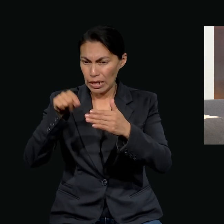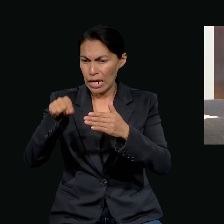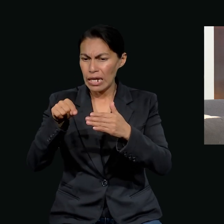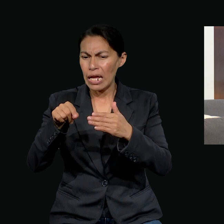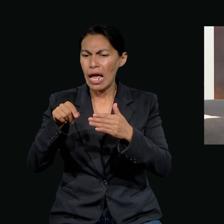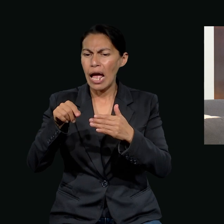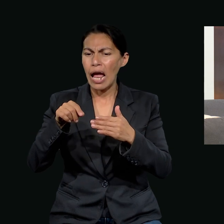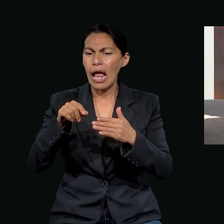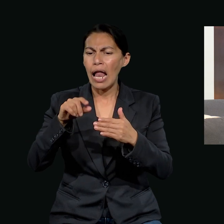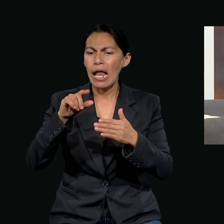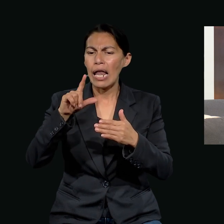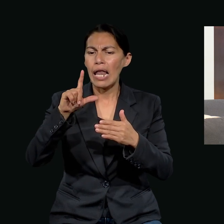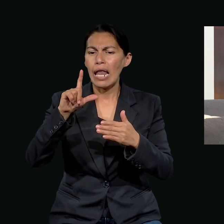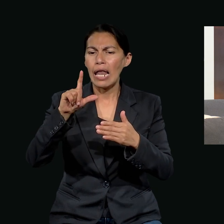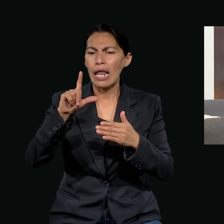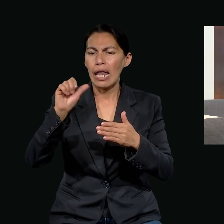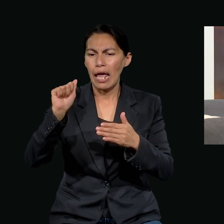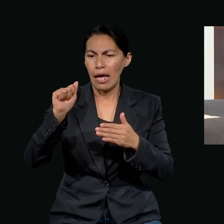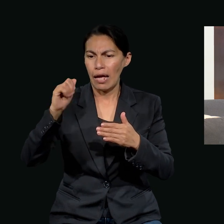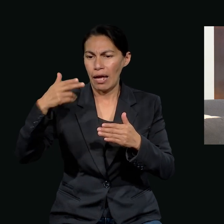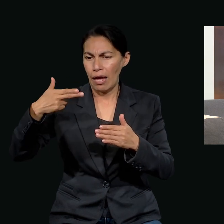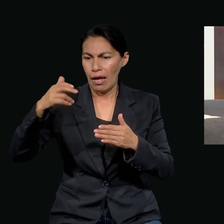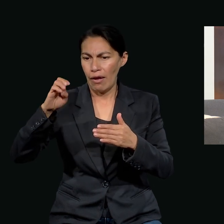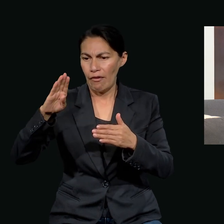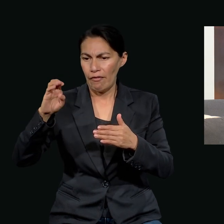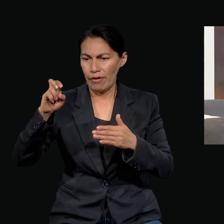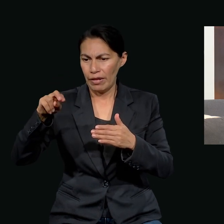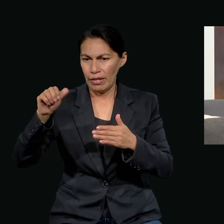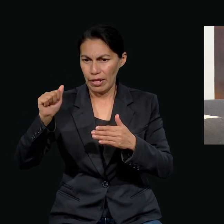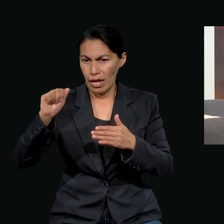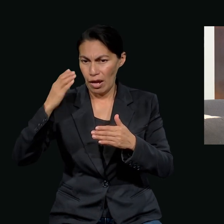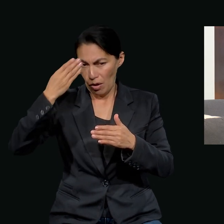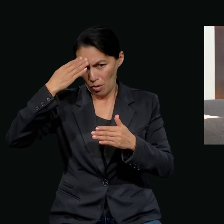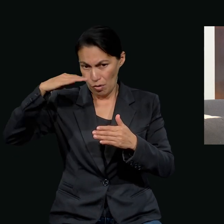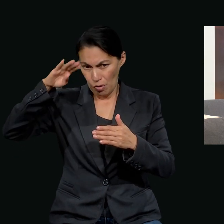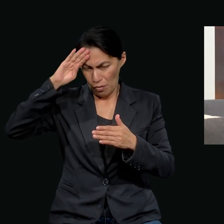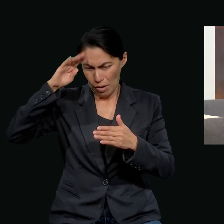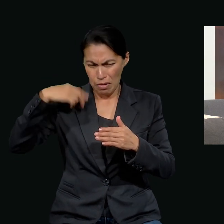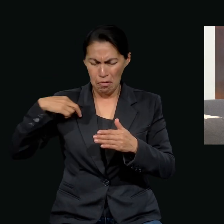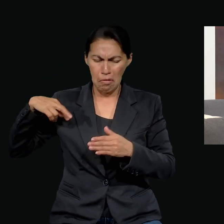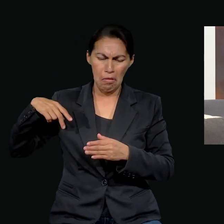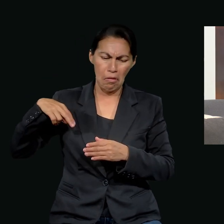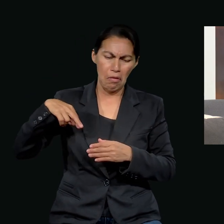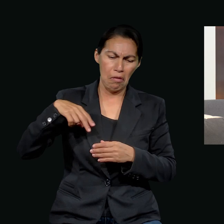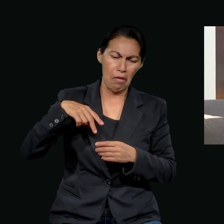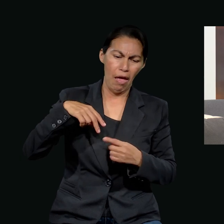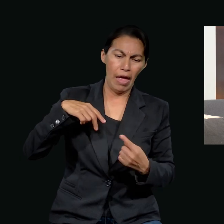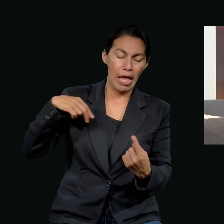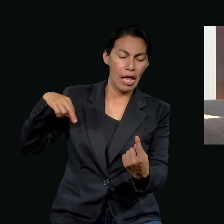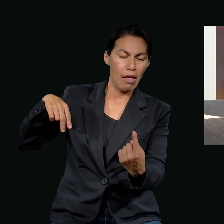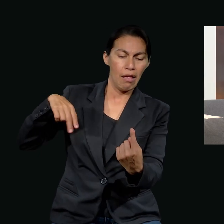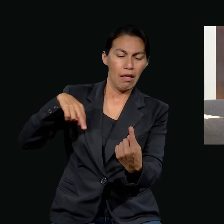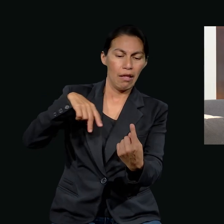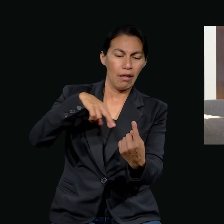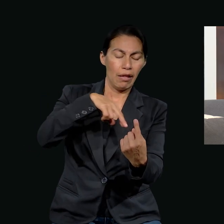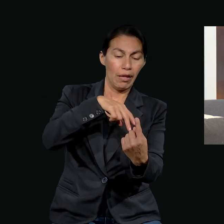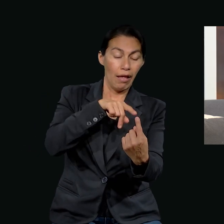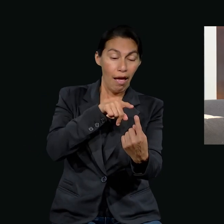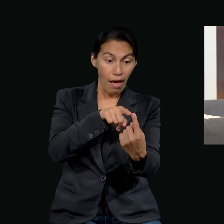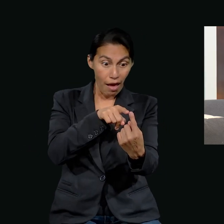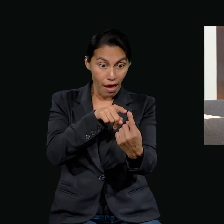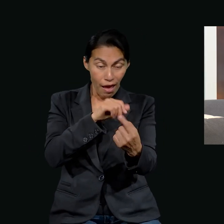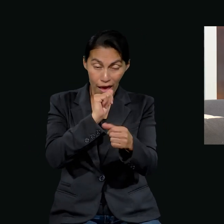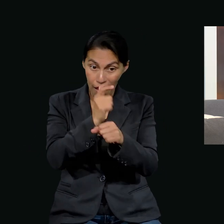en La Habana, Cuba. Yo cuando aquello estaba en primer año de medicina. Había empezado la carrera. Y entonces,